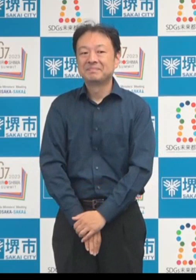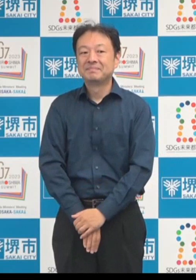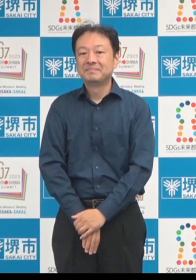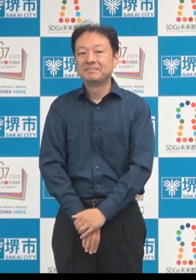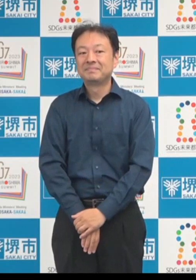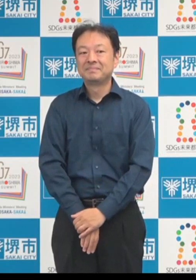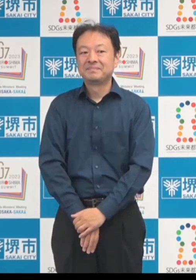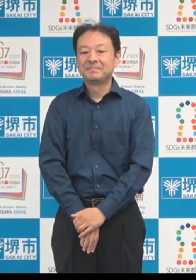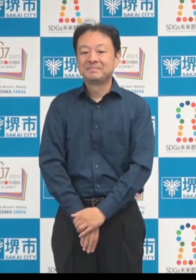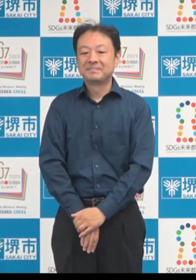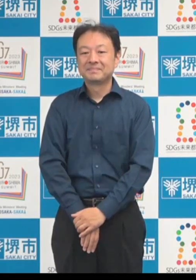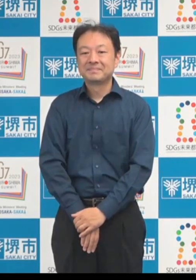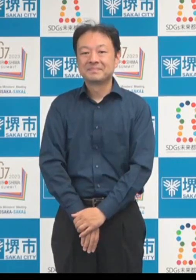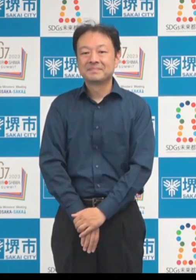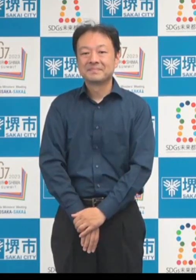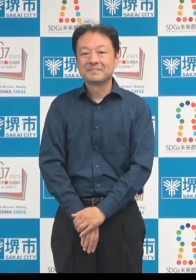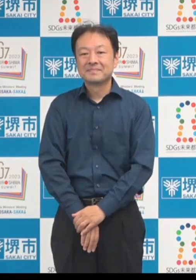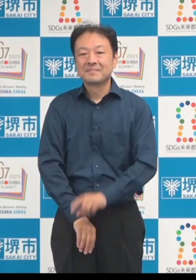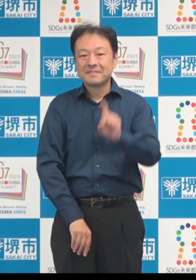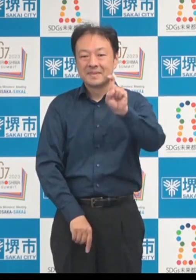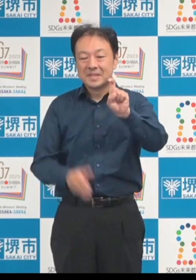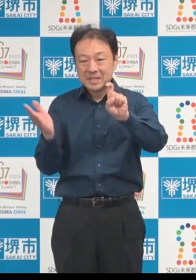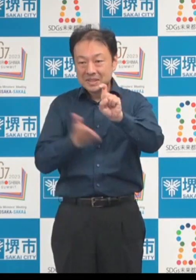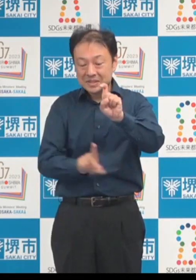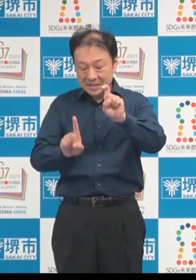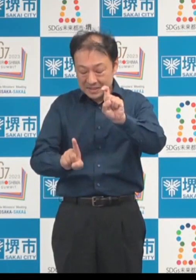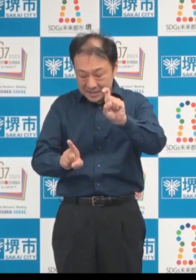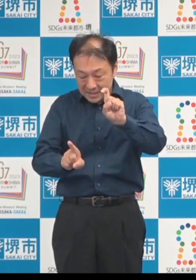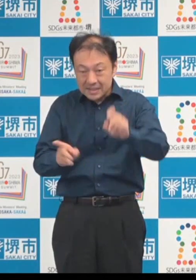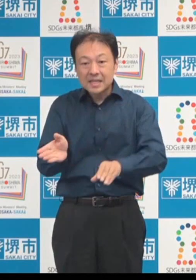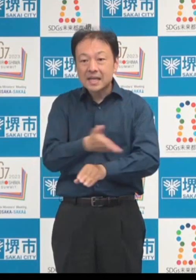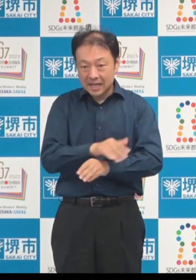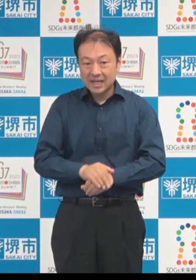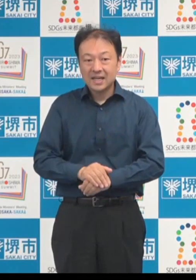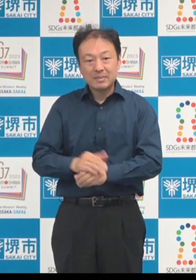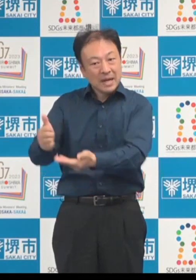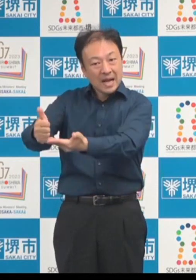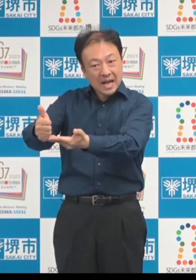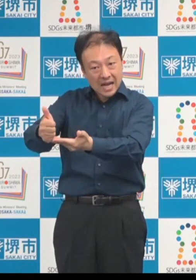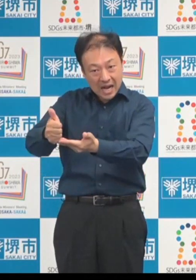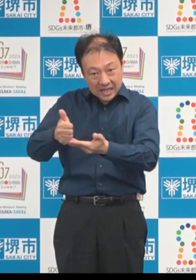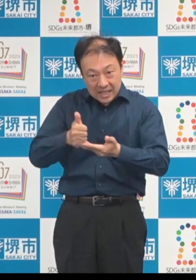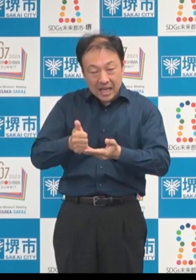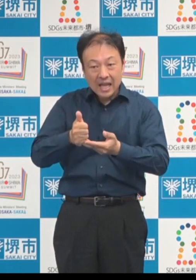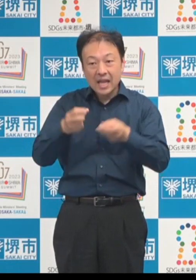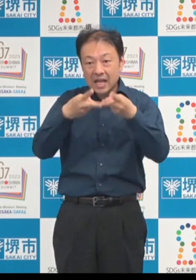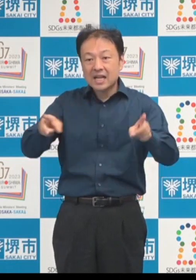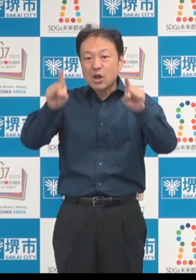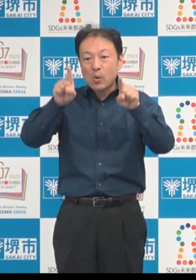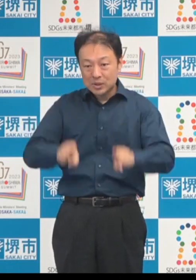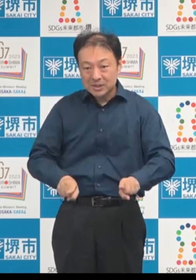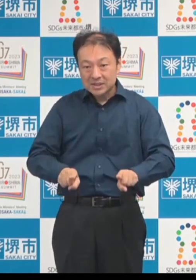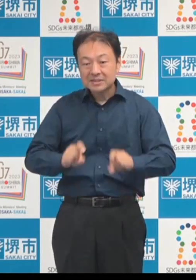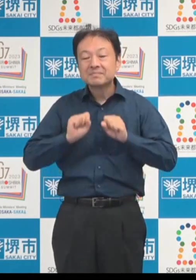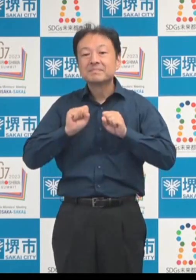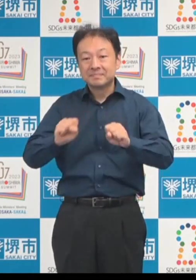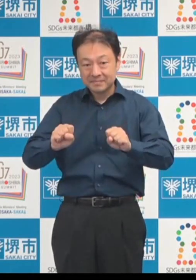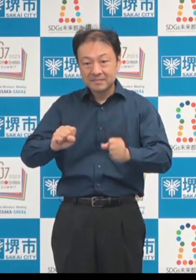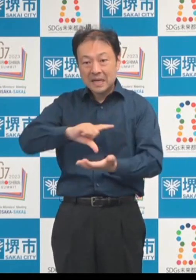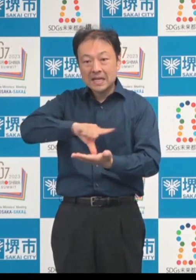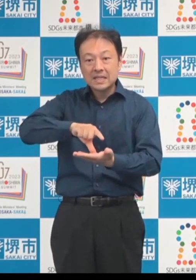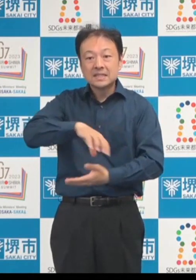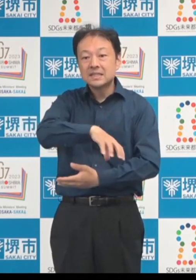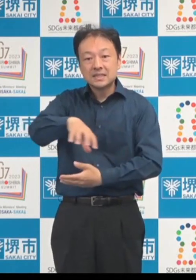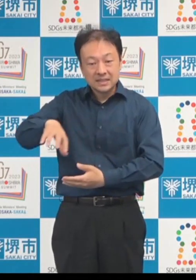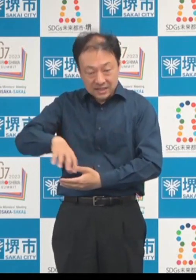はい。そして10月1日から順次歓迎行事を開催する地元商